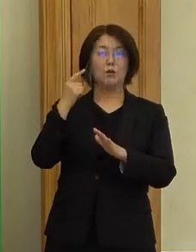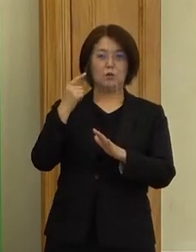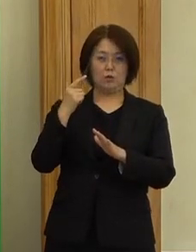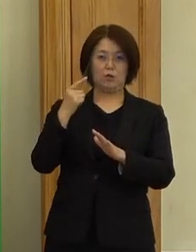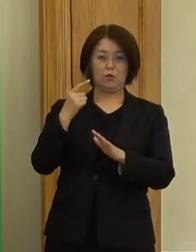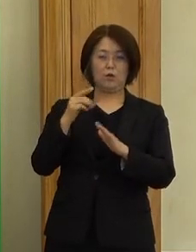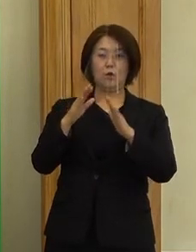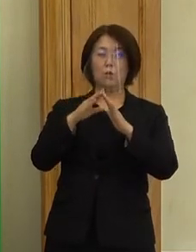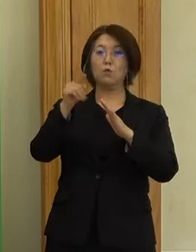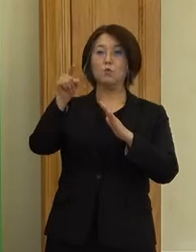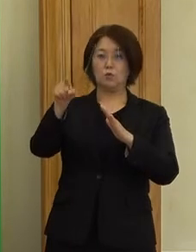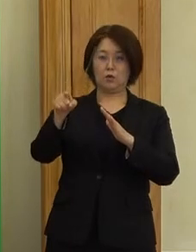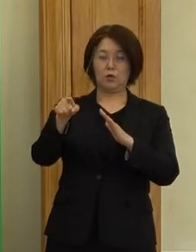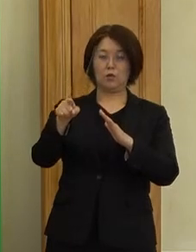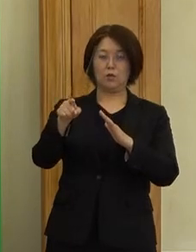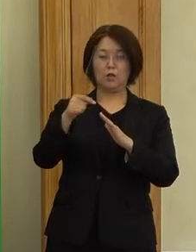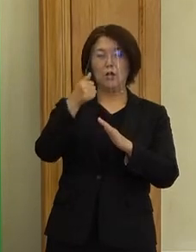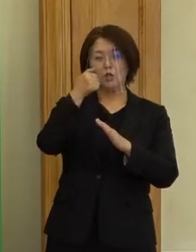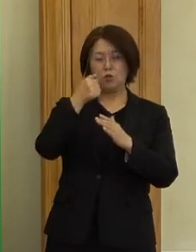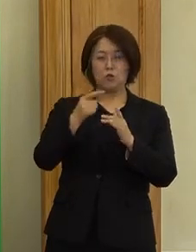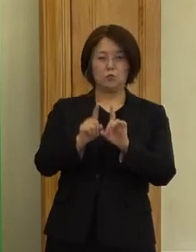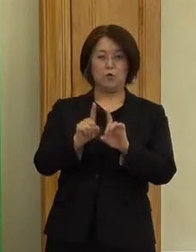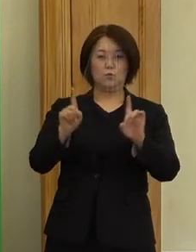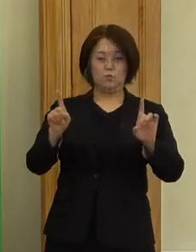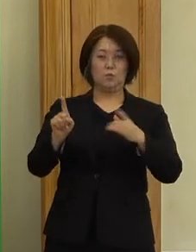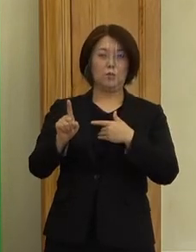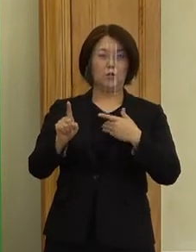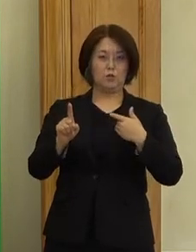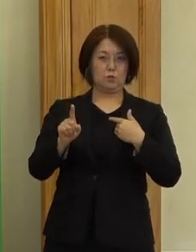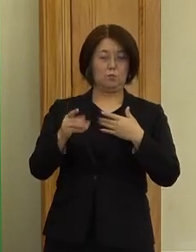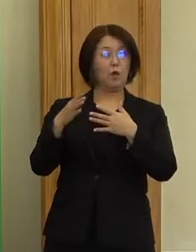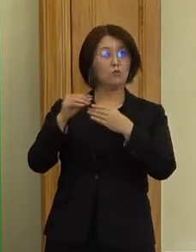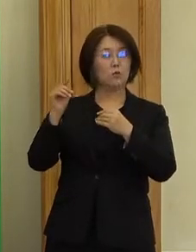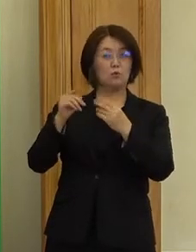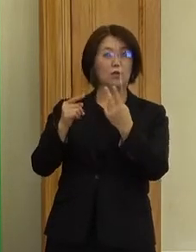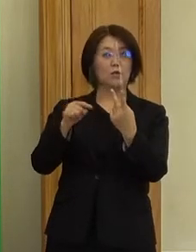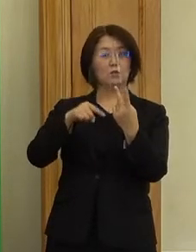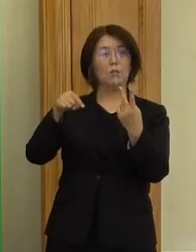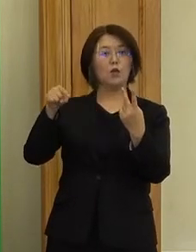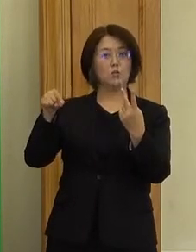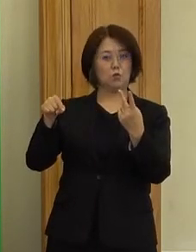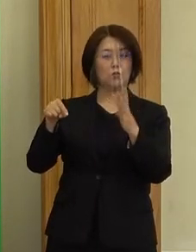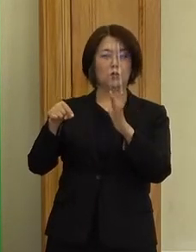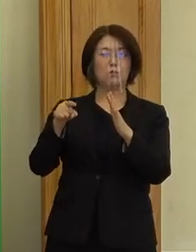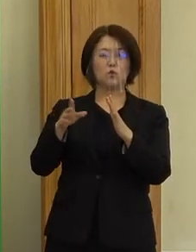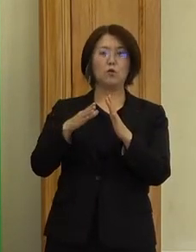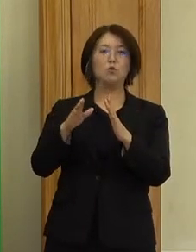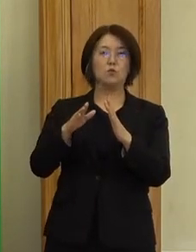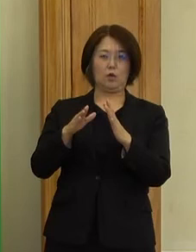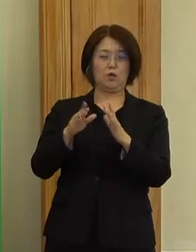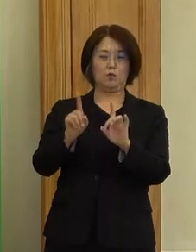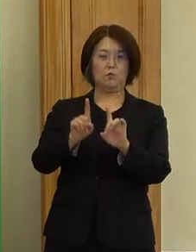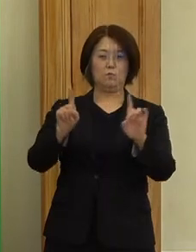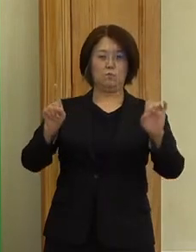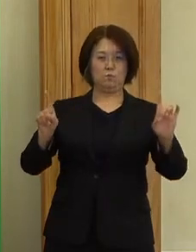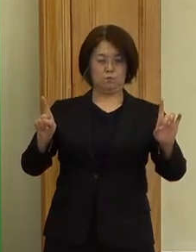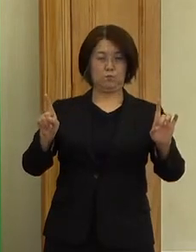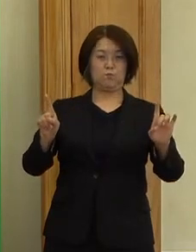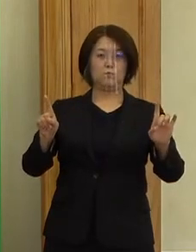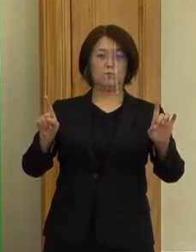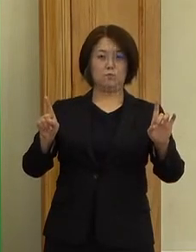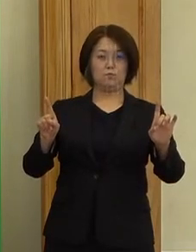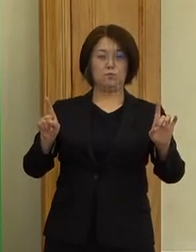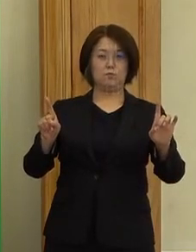屋外でかつ十分に人との距離がある、これは国では2メートルと言っておられますが、やっぱり その程度でしょう、十分な距離が